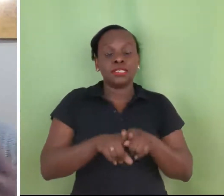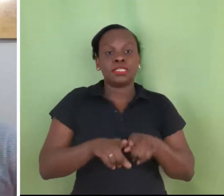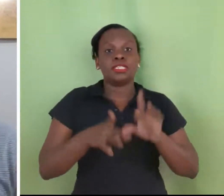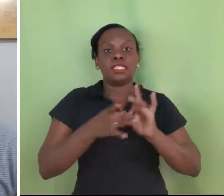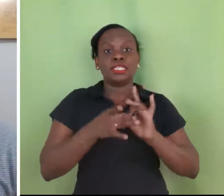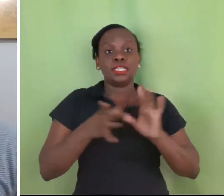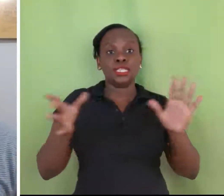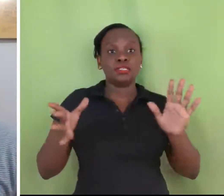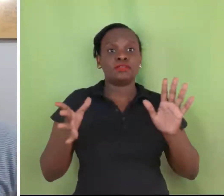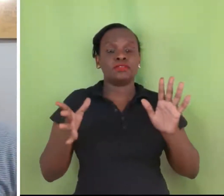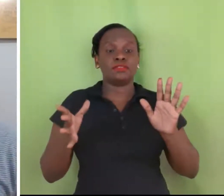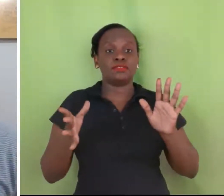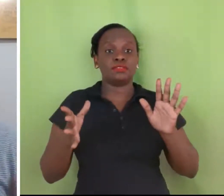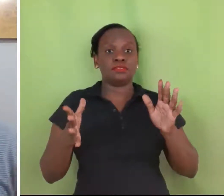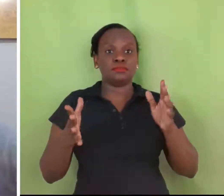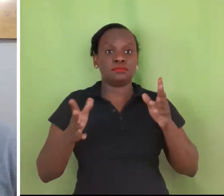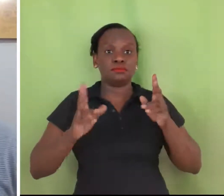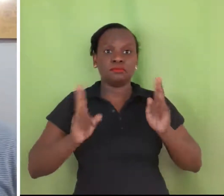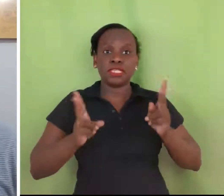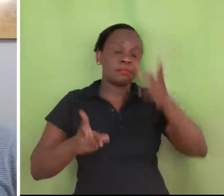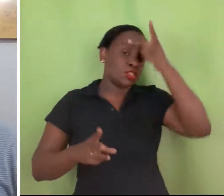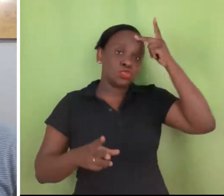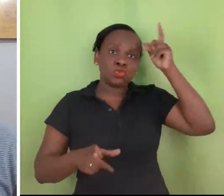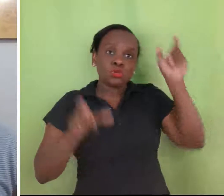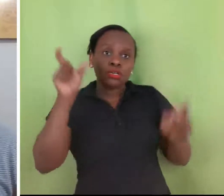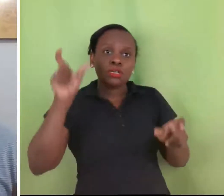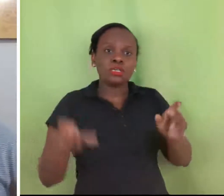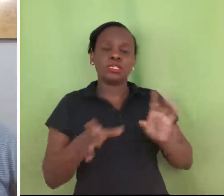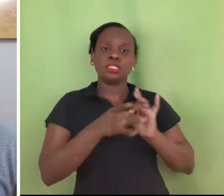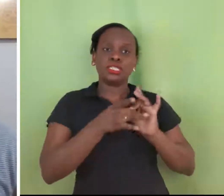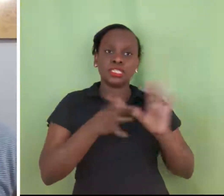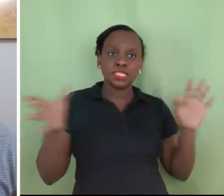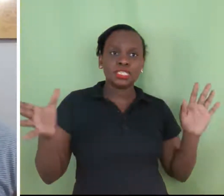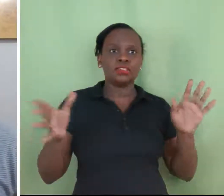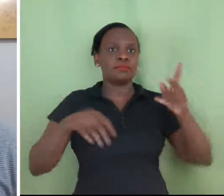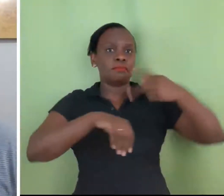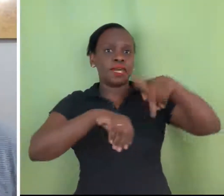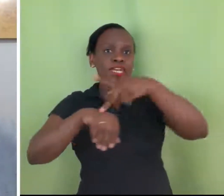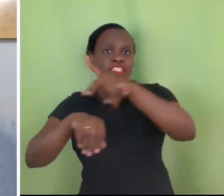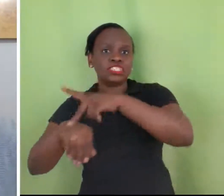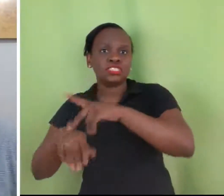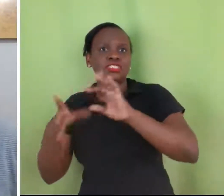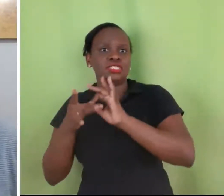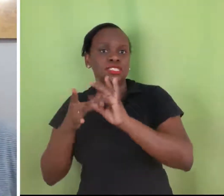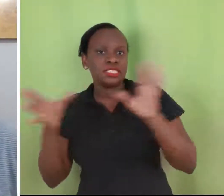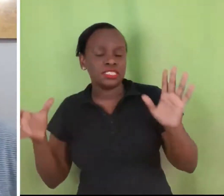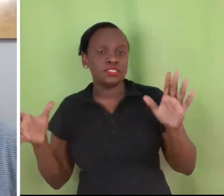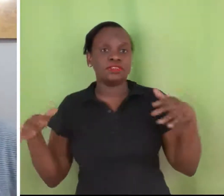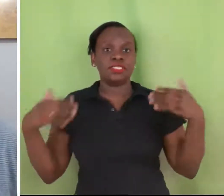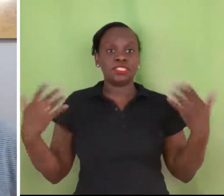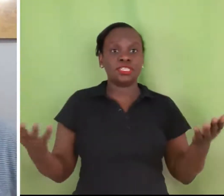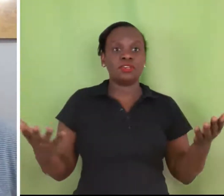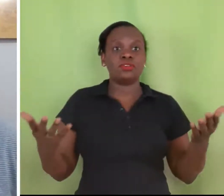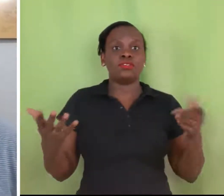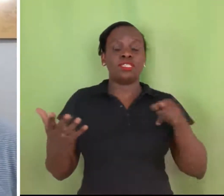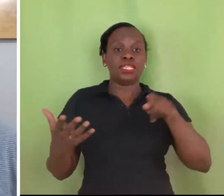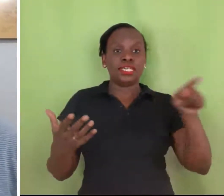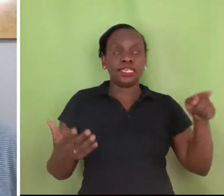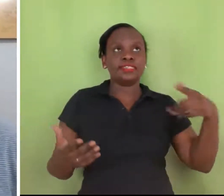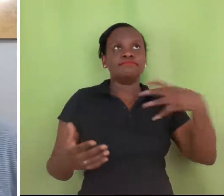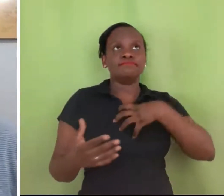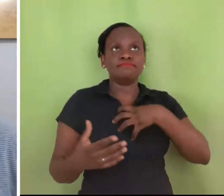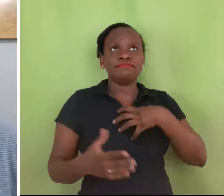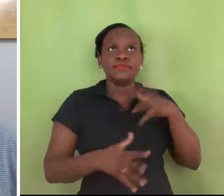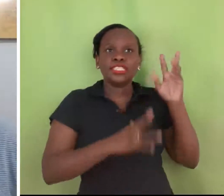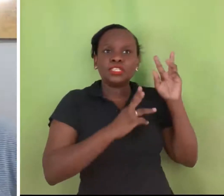das próprias pessoas, a liberdade dos países, né? Então, inspirados